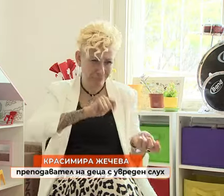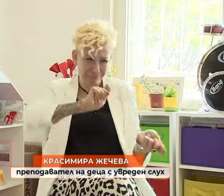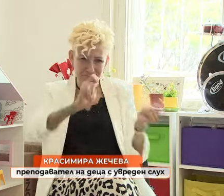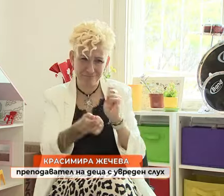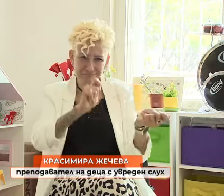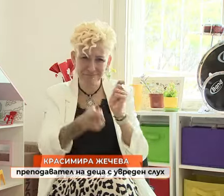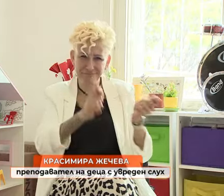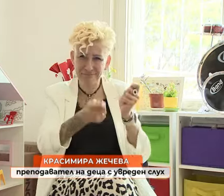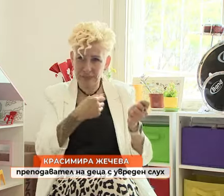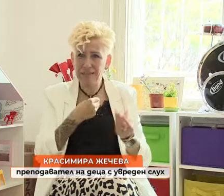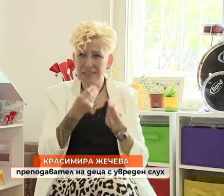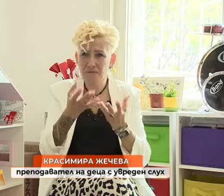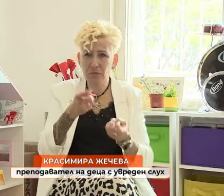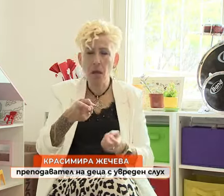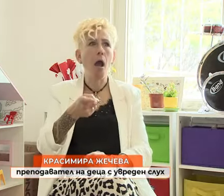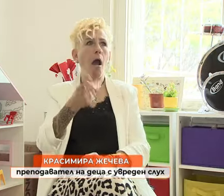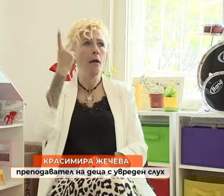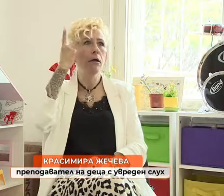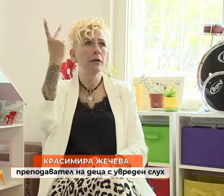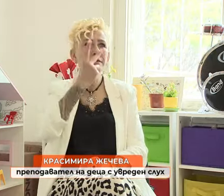Например, ако не разбират урока,